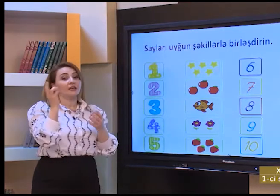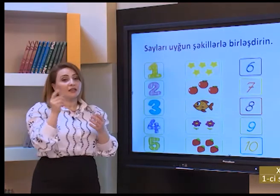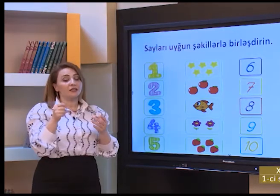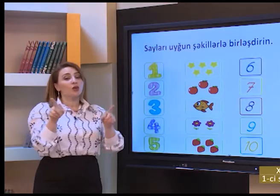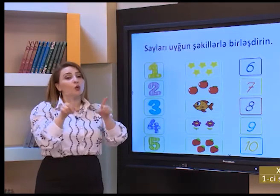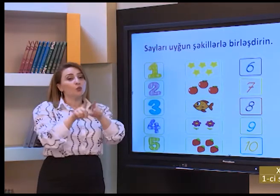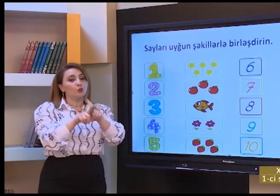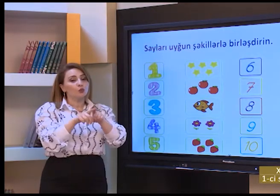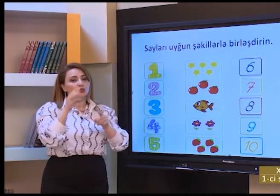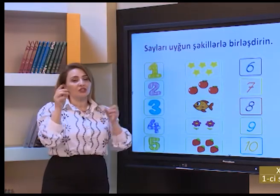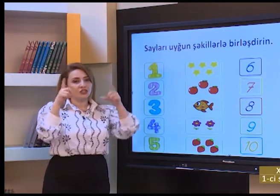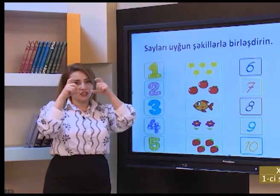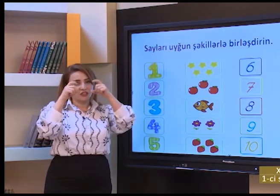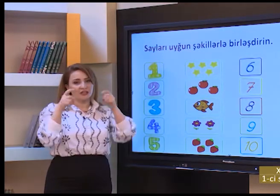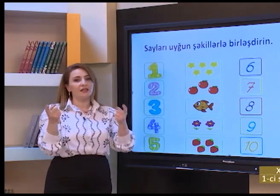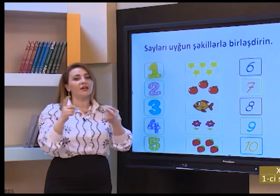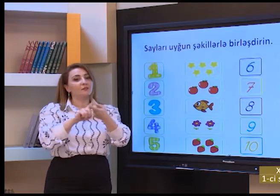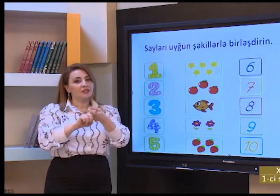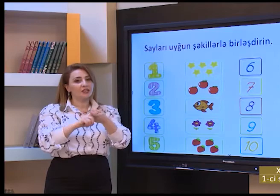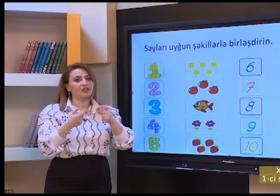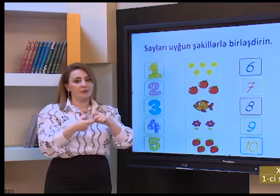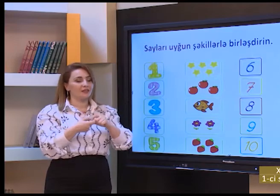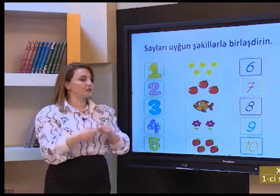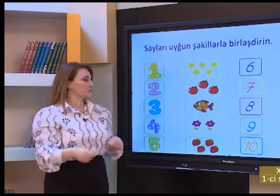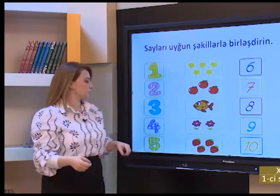Sayları uyğun şəkillərlə birləşdirməliyik.